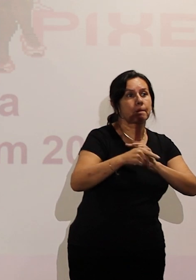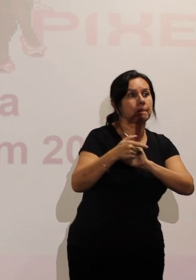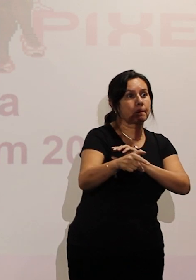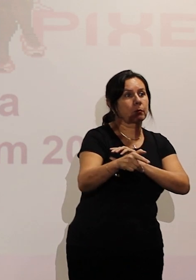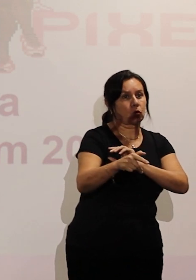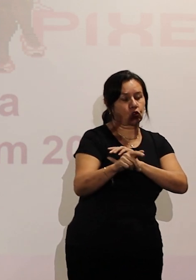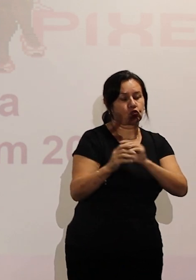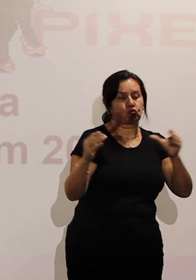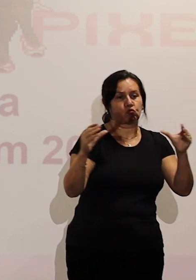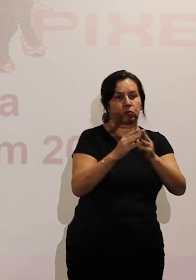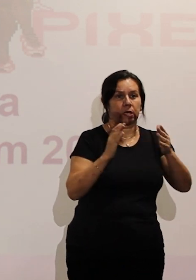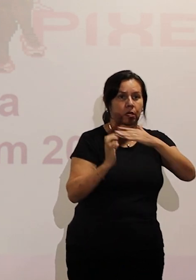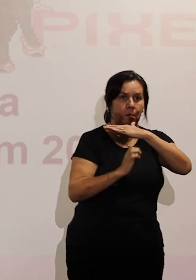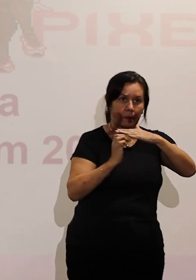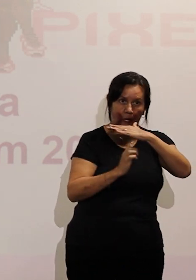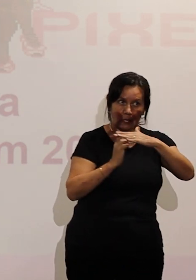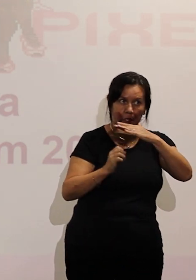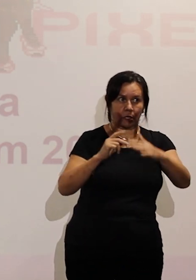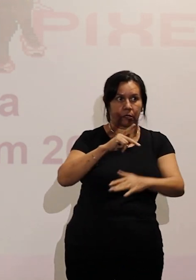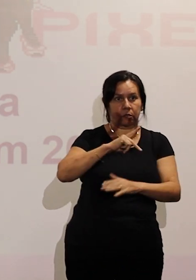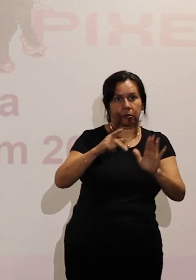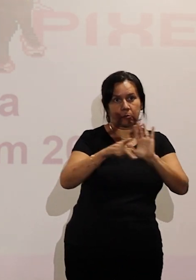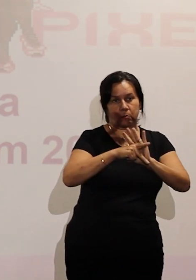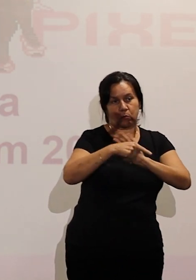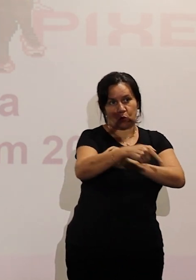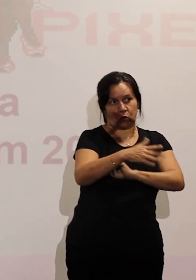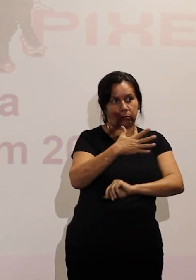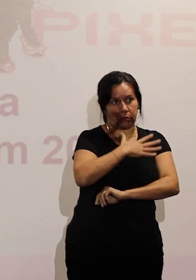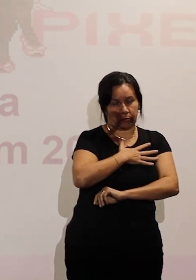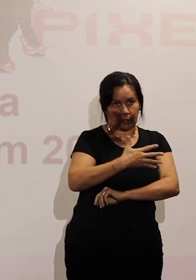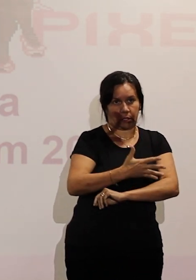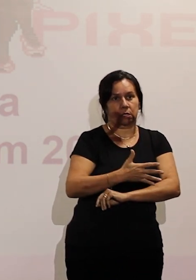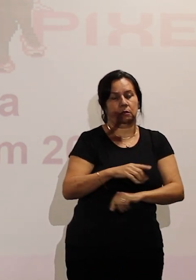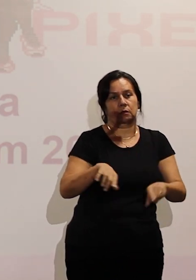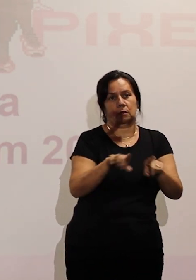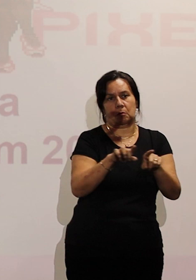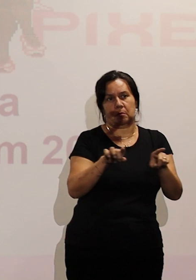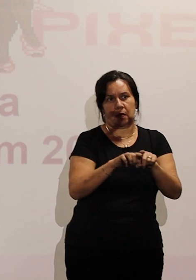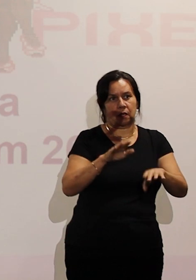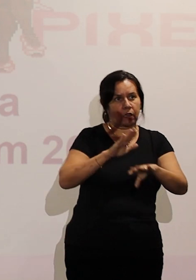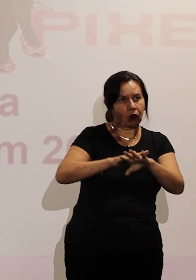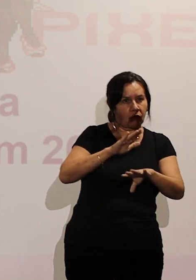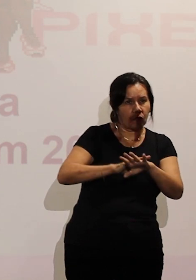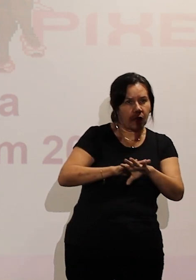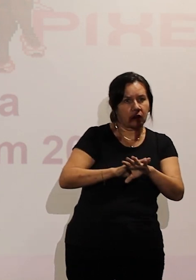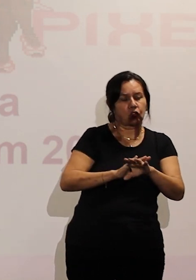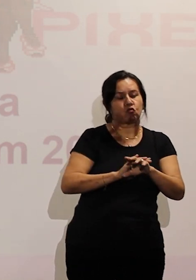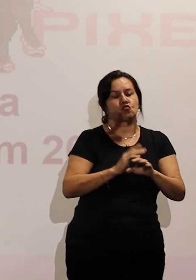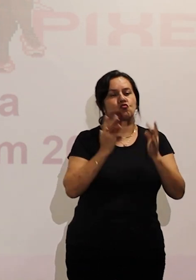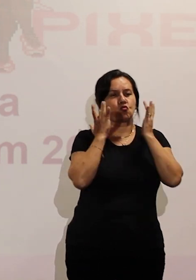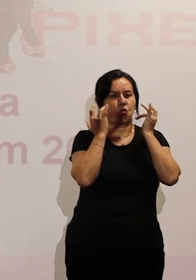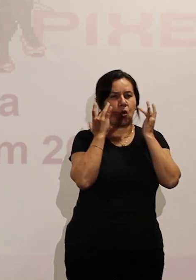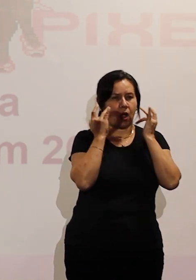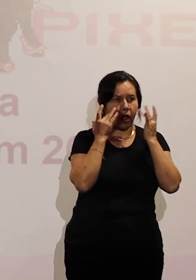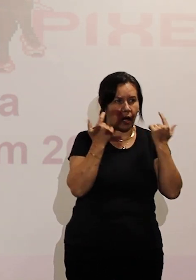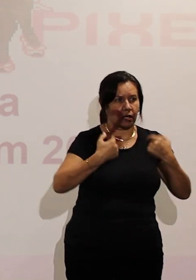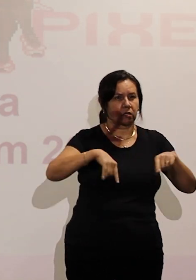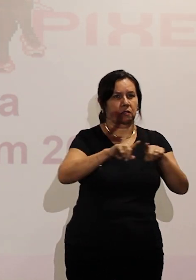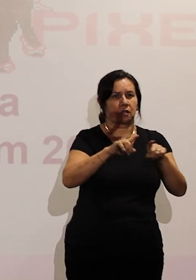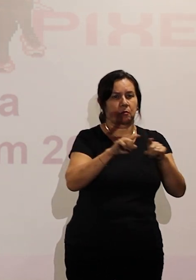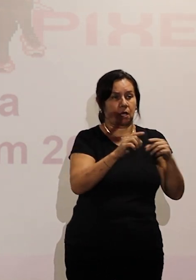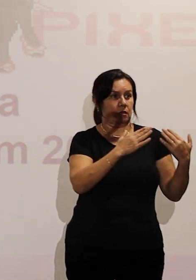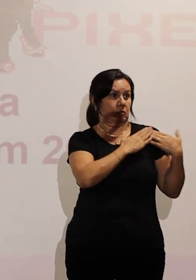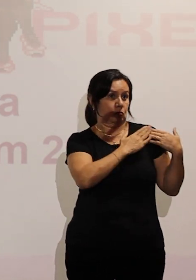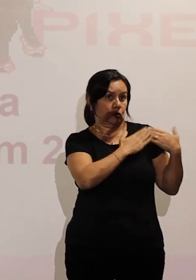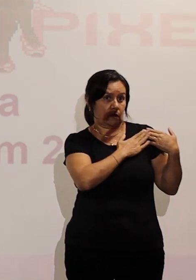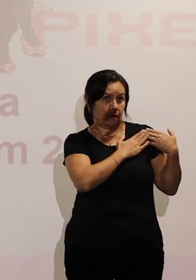Black Game Studio e na Itsy Bitsy Game Studio. E aí eu faço tanto a parte de arte em si quanto direção de